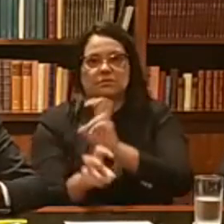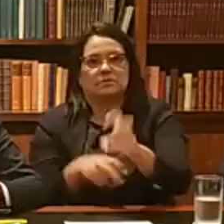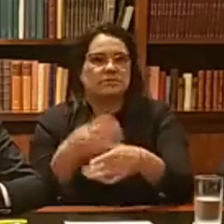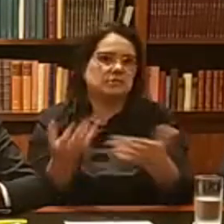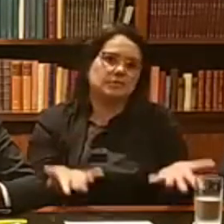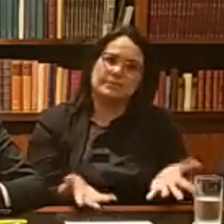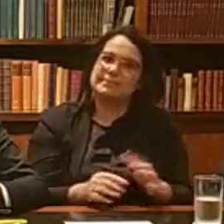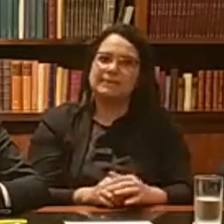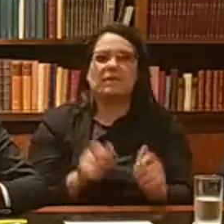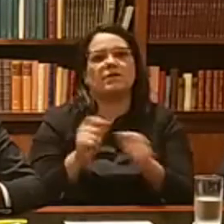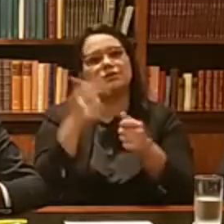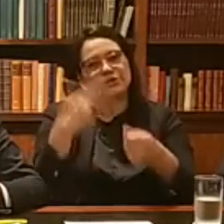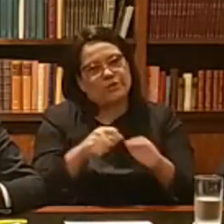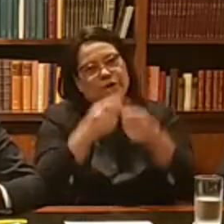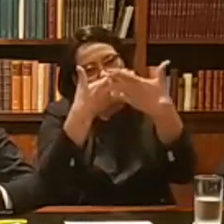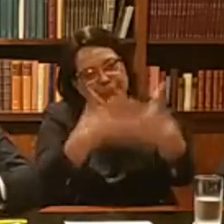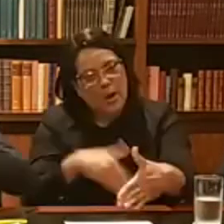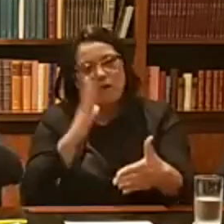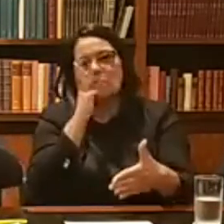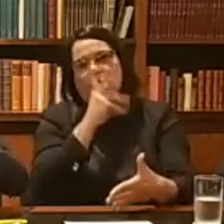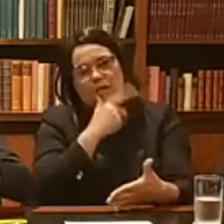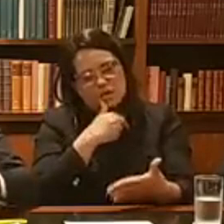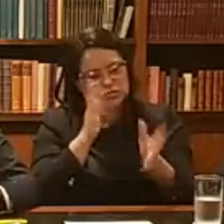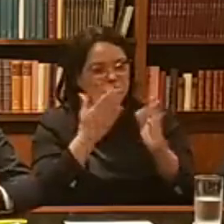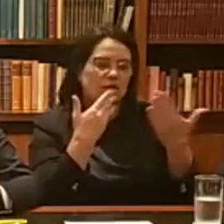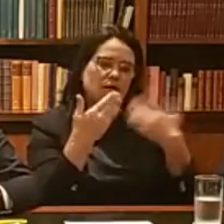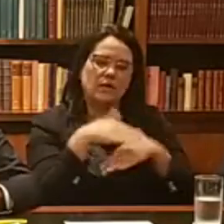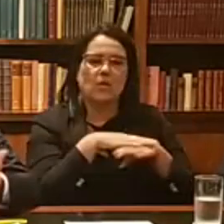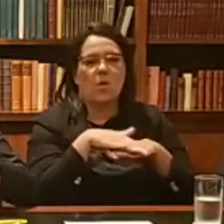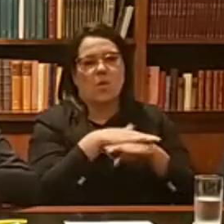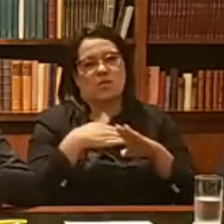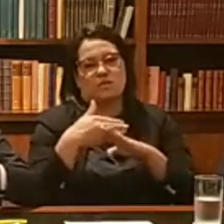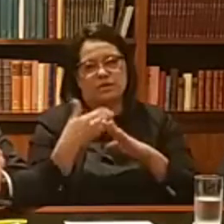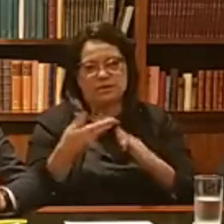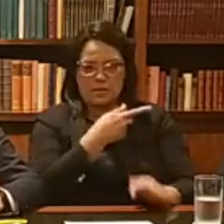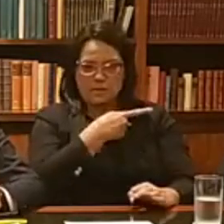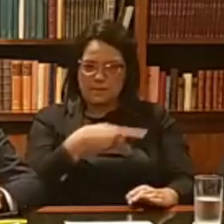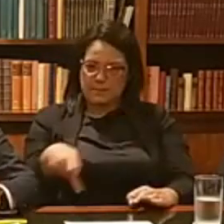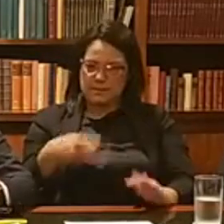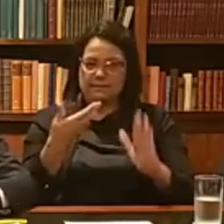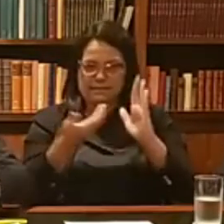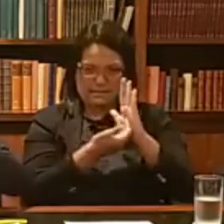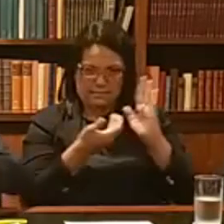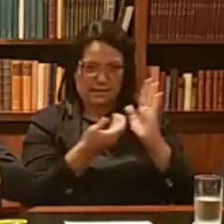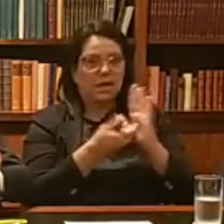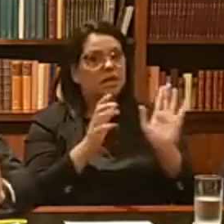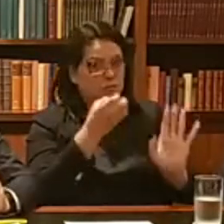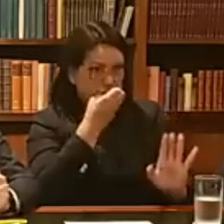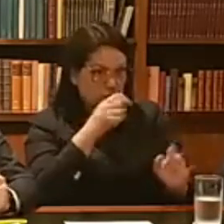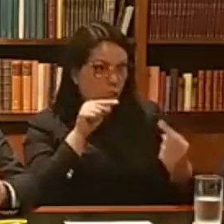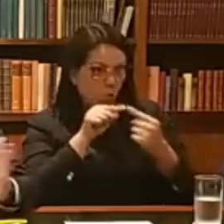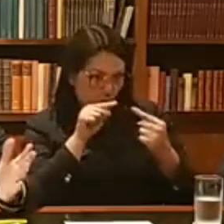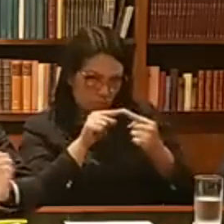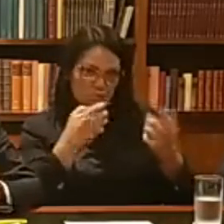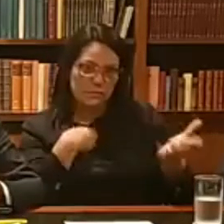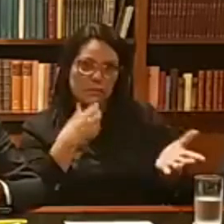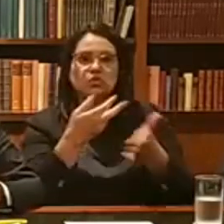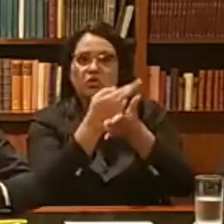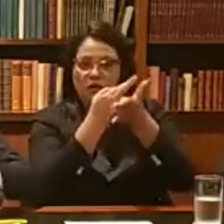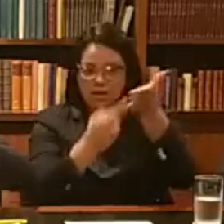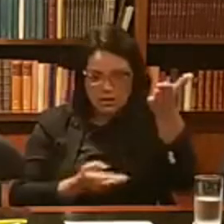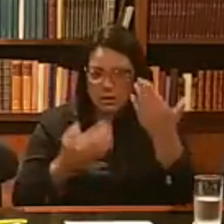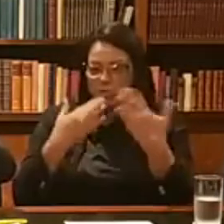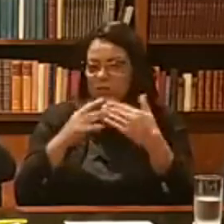revalidar a sua carteira de habilitação. Conversei com o presidente da Câmara, ele é simpático com a nossa ideia. Conversei com o relator também, não falou